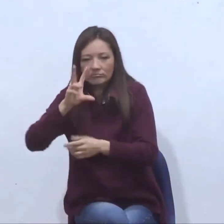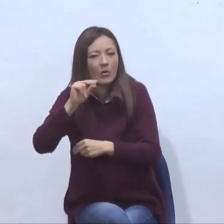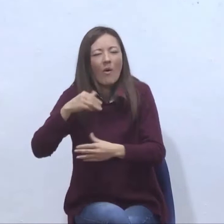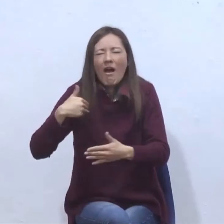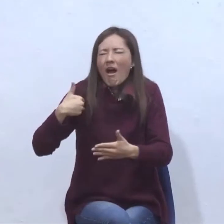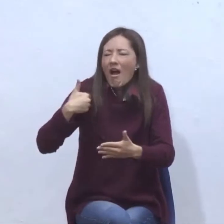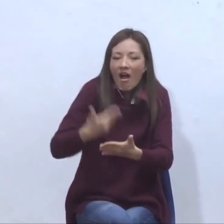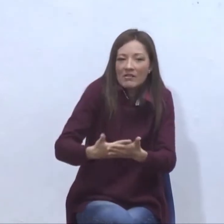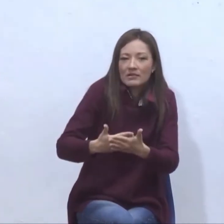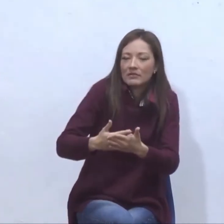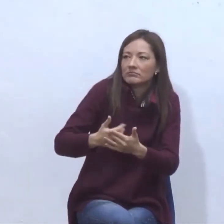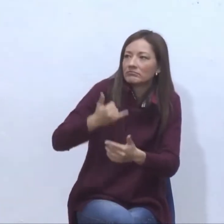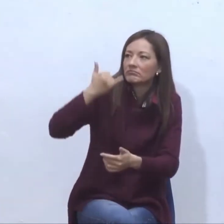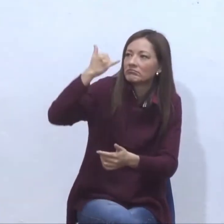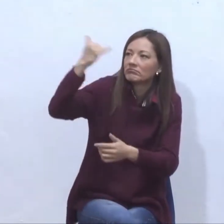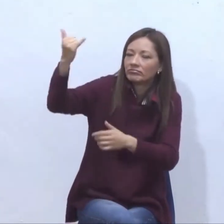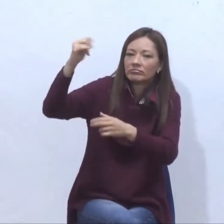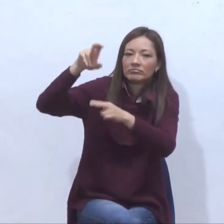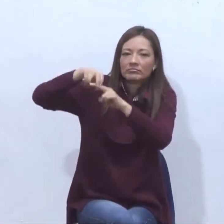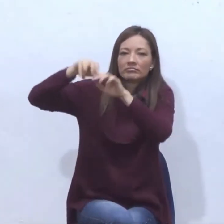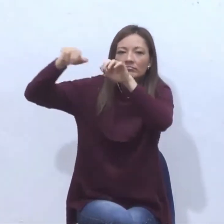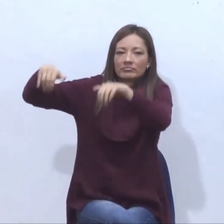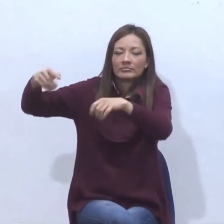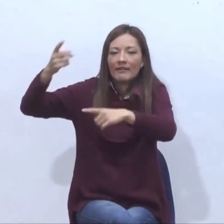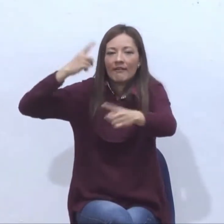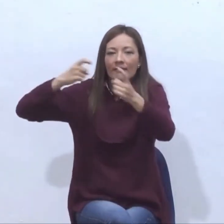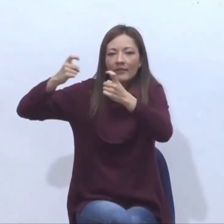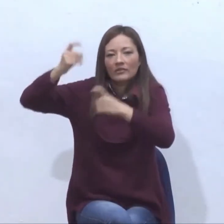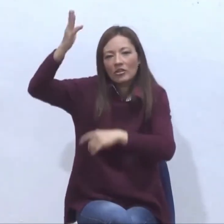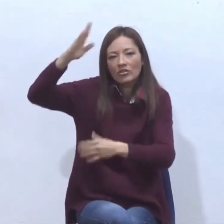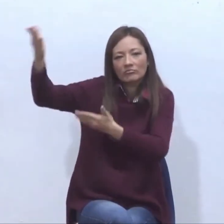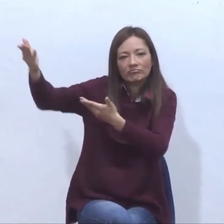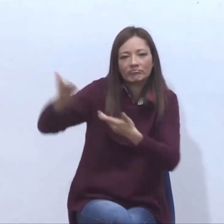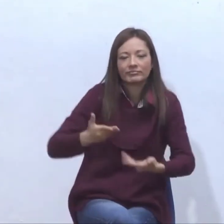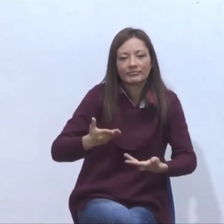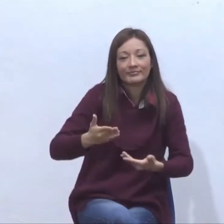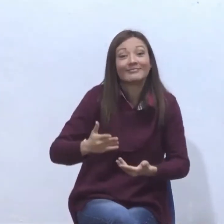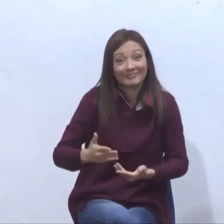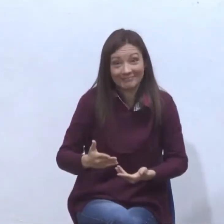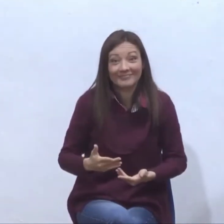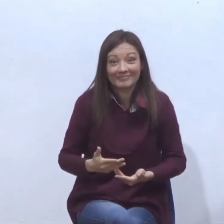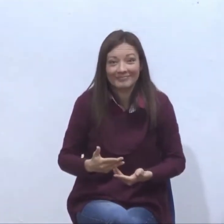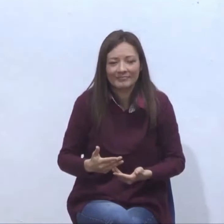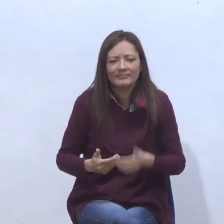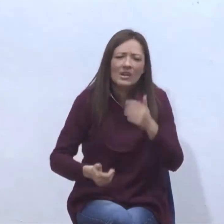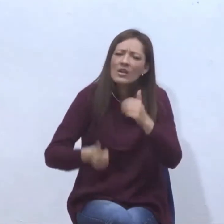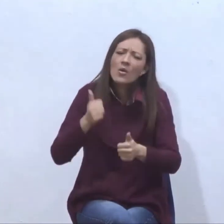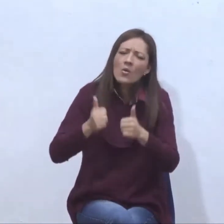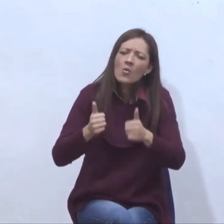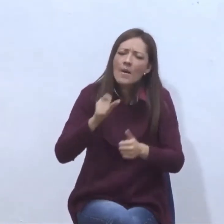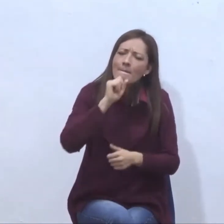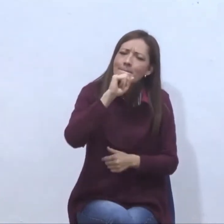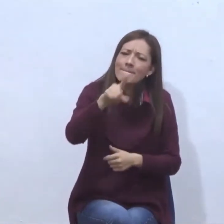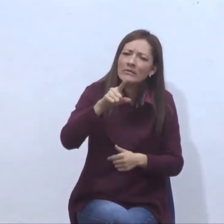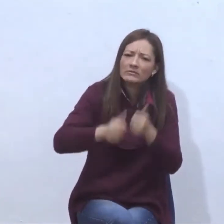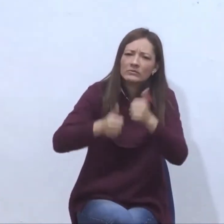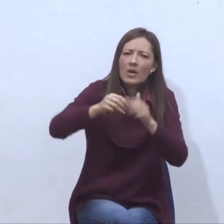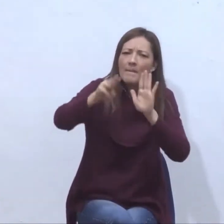venga. ¿Cuál es el mayor de los mandatos en la cena? Hacerlo en memoria de Él.